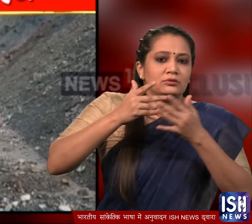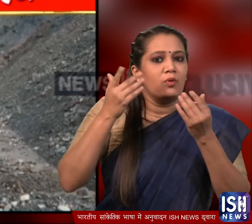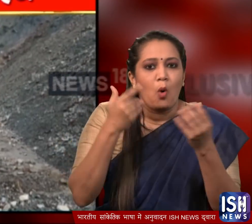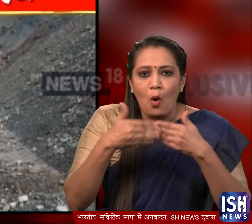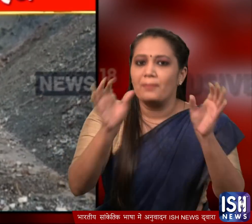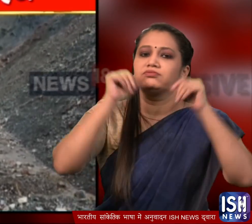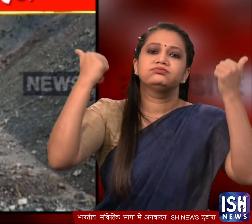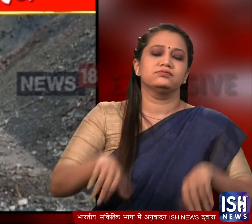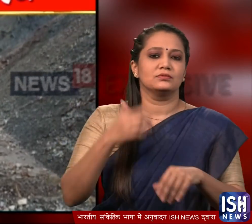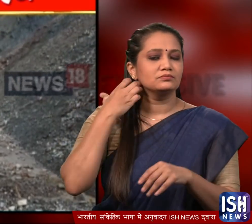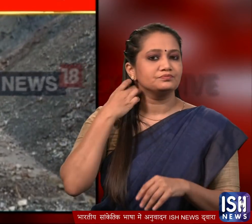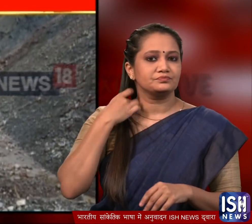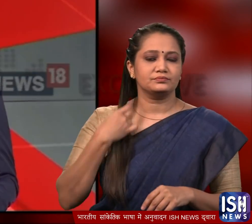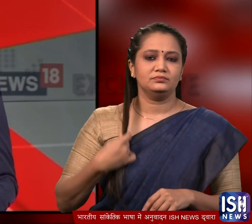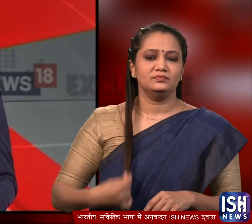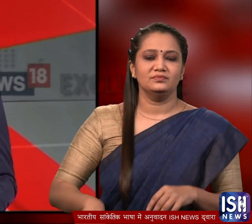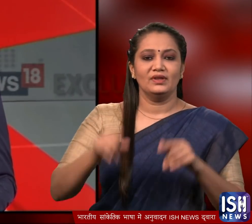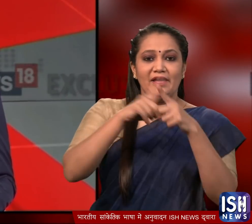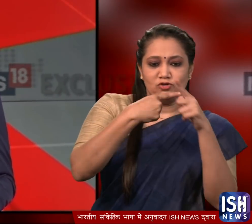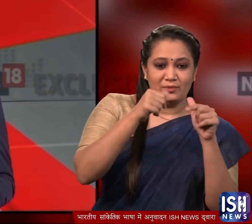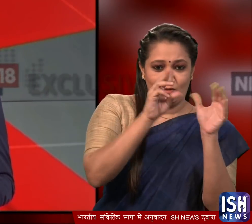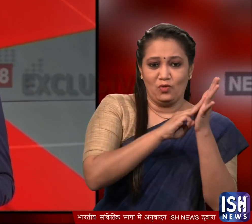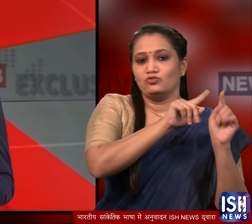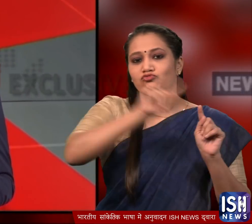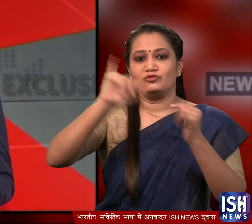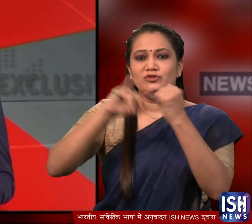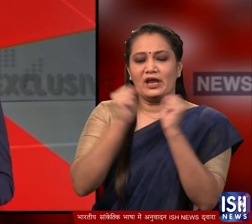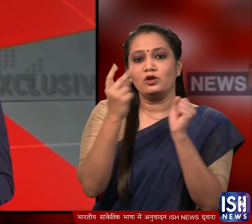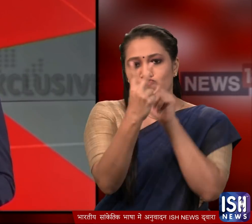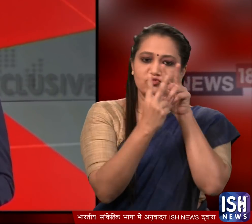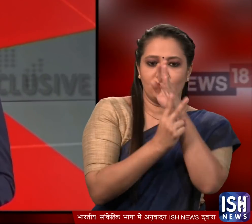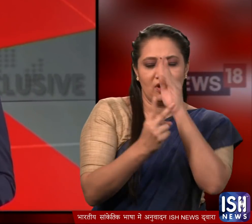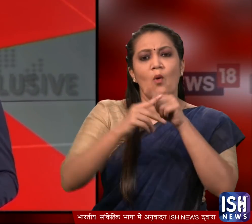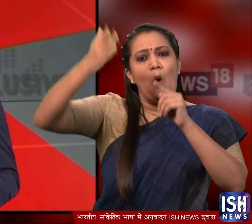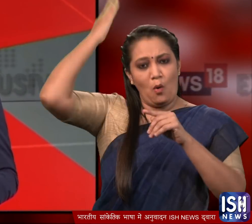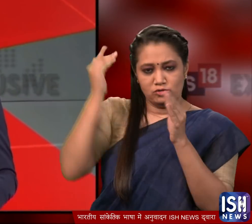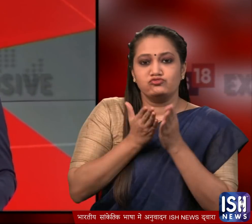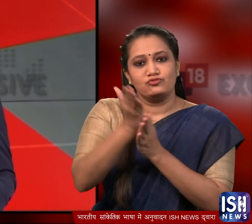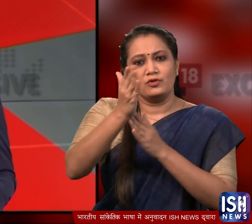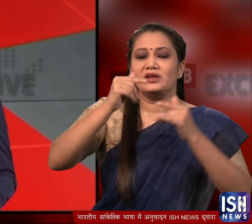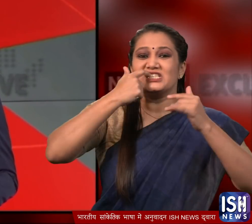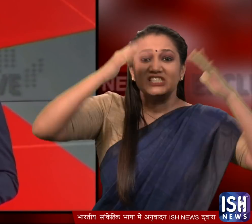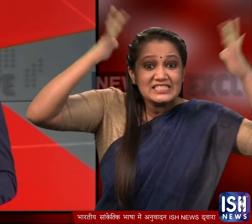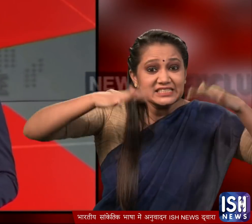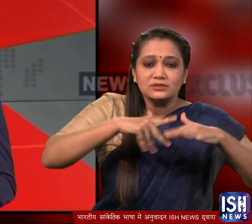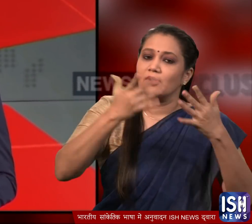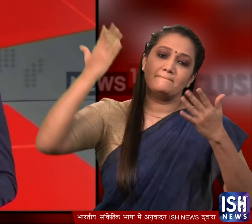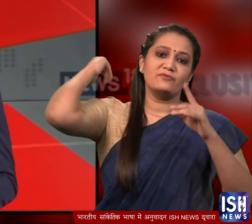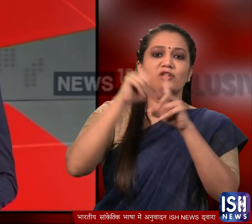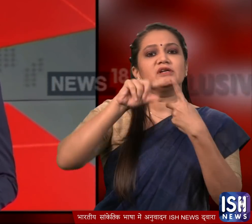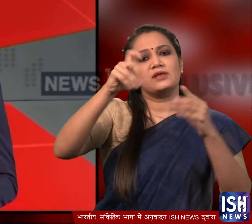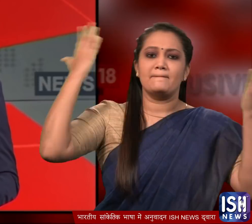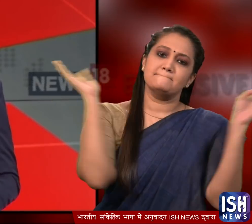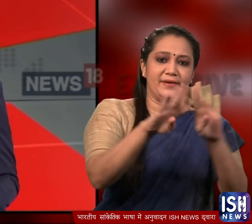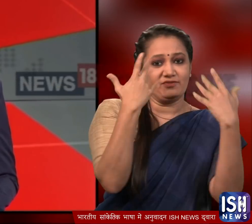बाद भी हाईवे को नहीं खोला जा सका। सौभाग्य की बात है कि जम्मू को श्रीनगर से जोड़ने के 2 रास्ते हैं। एक पुराना मुगल रोड जो बर्फबारी की वजह से